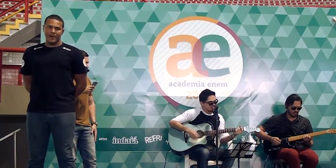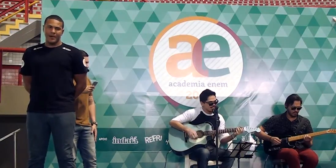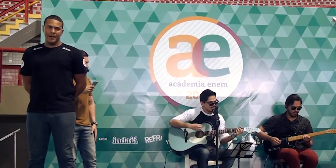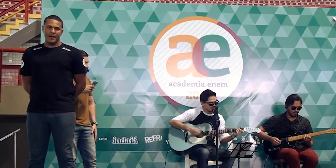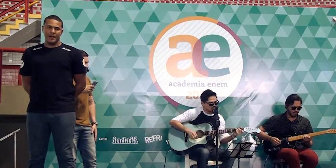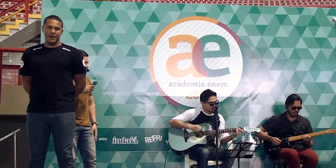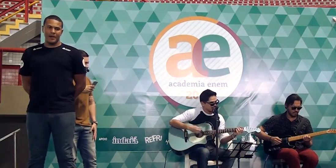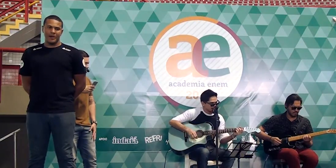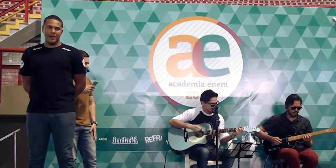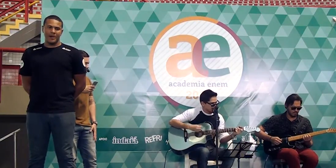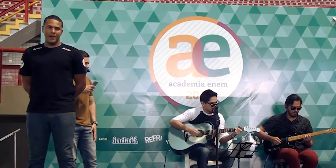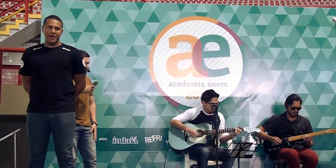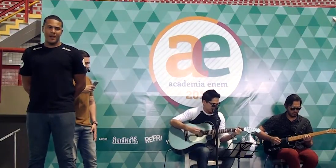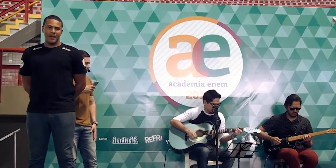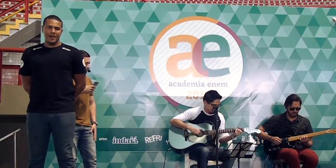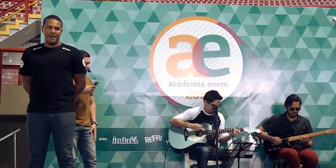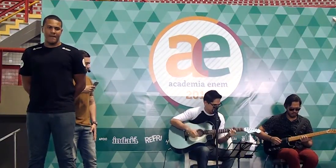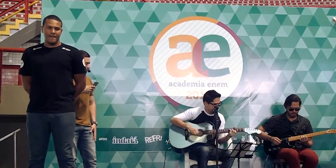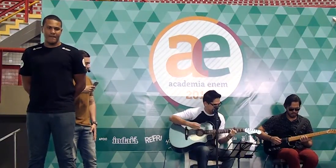Que país é esse?